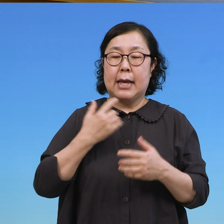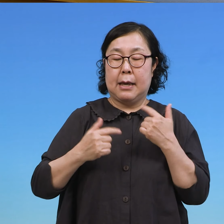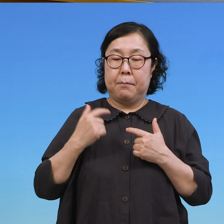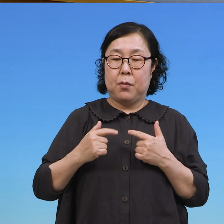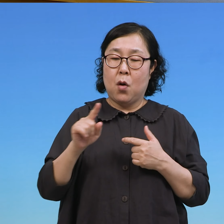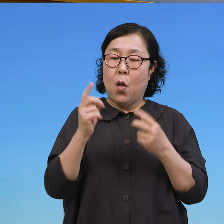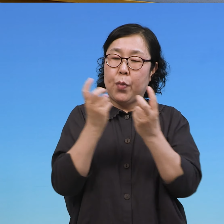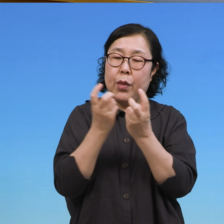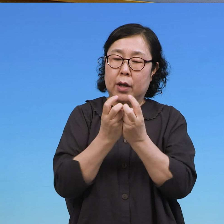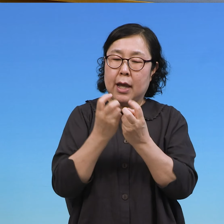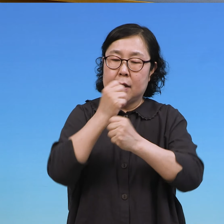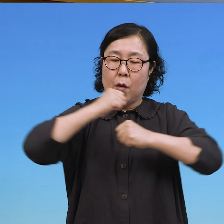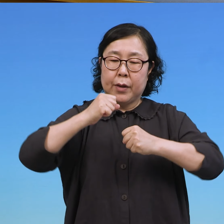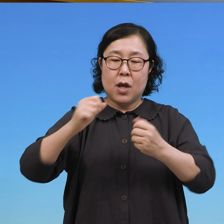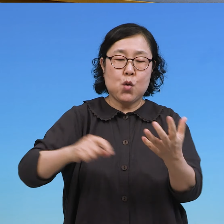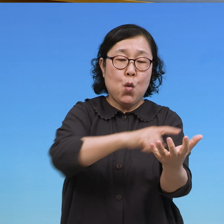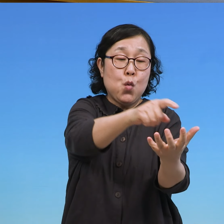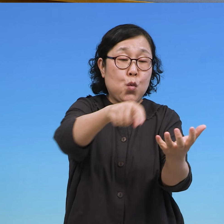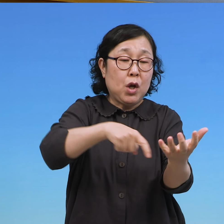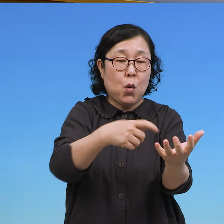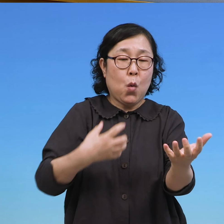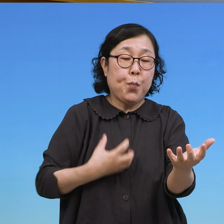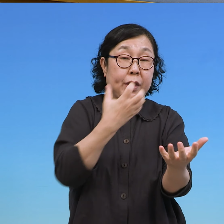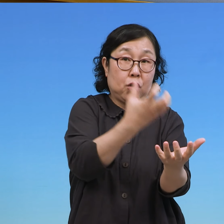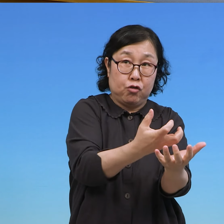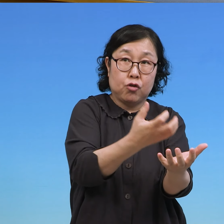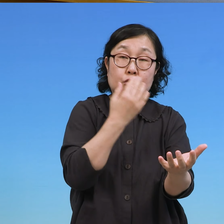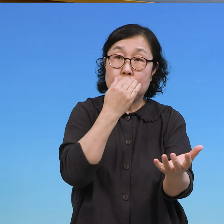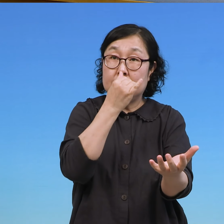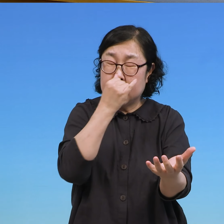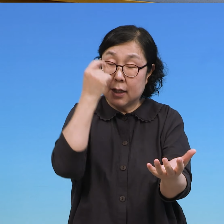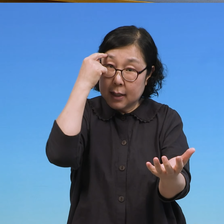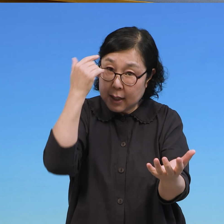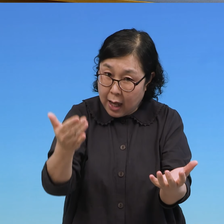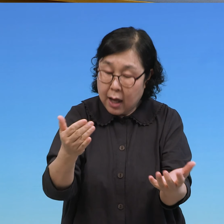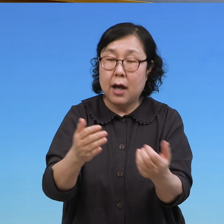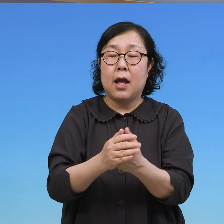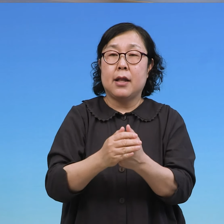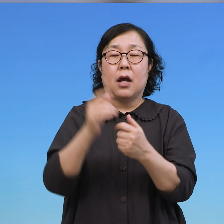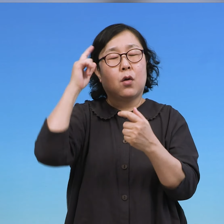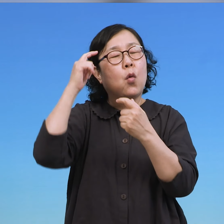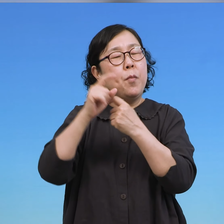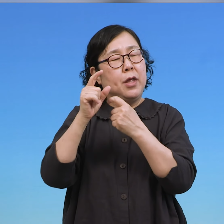내가의 기쁨을 어떻게 확장시킬 것인가? 우리의 기쁨으로.